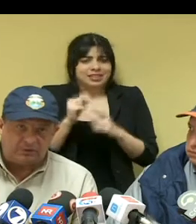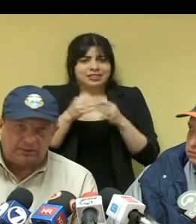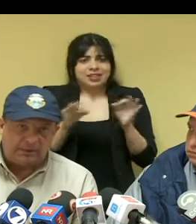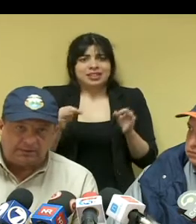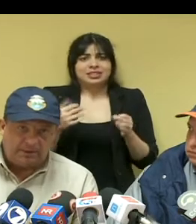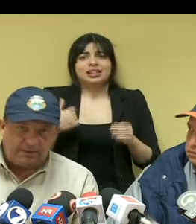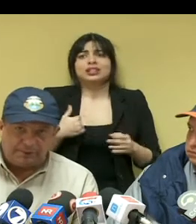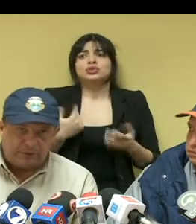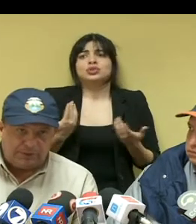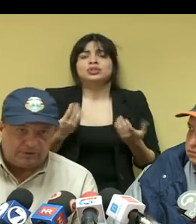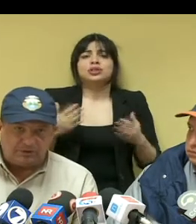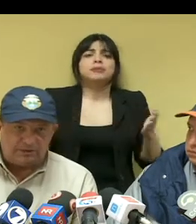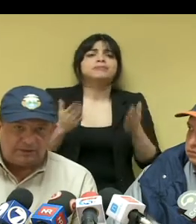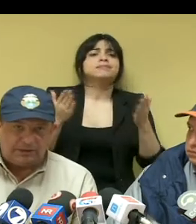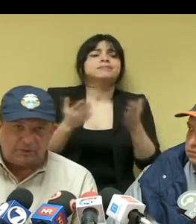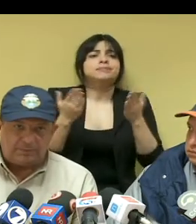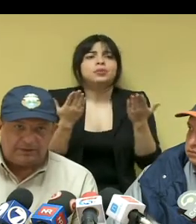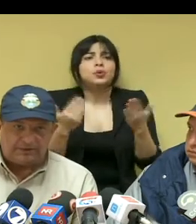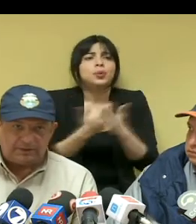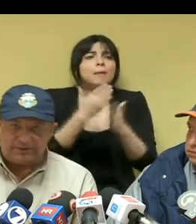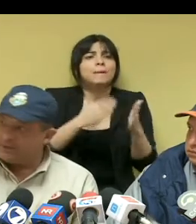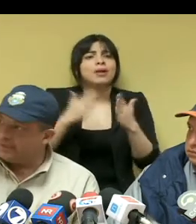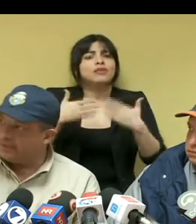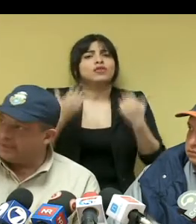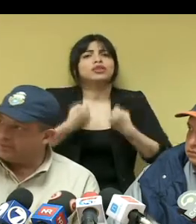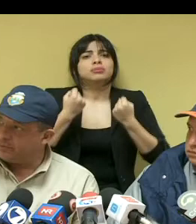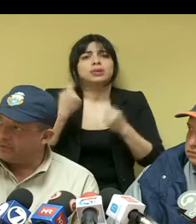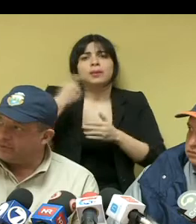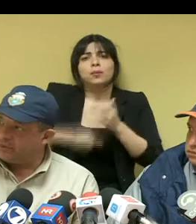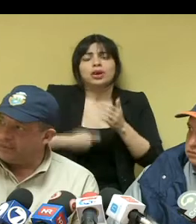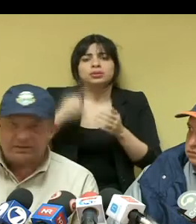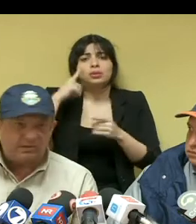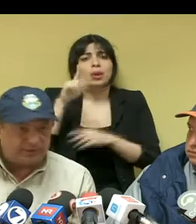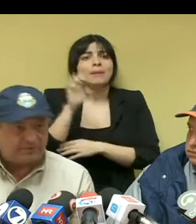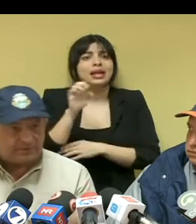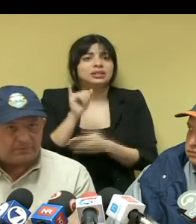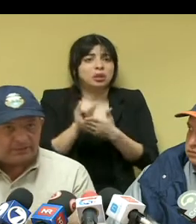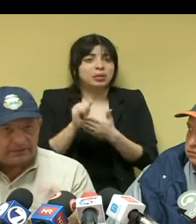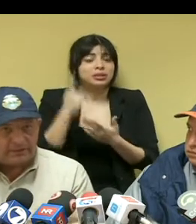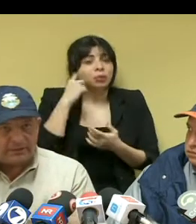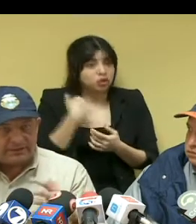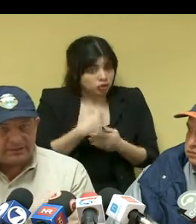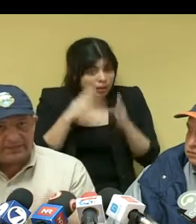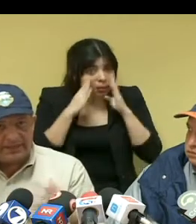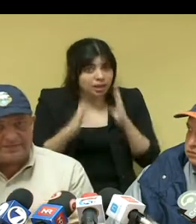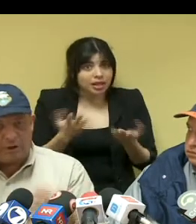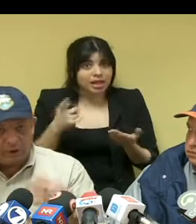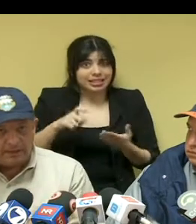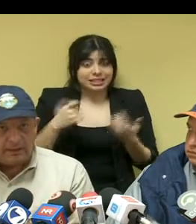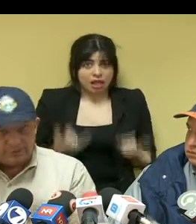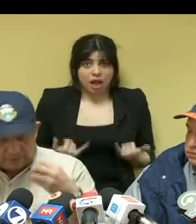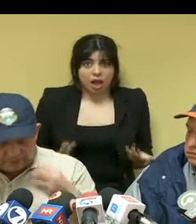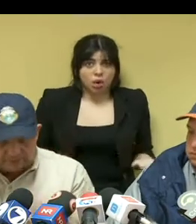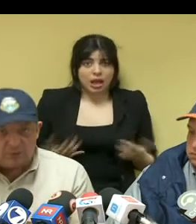de que estoy promoviendo el nuevo plan de fortalecimiento fiscal a propósito de una emergencia como esta, porque estamos atendiendo las necesidades de la gente